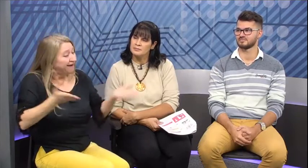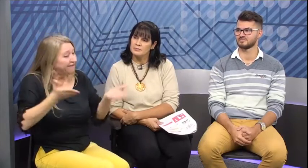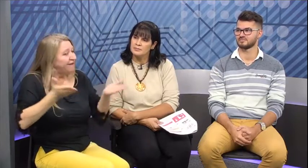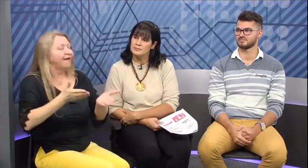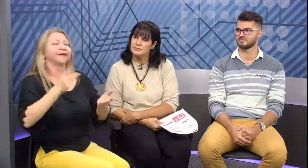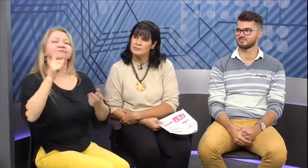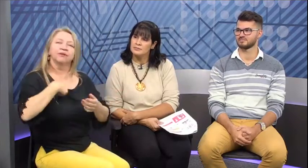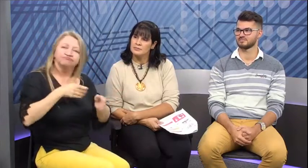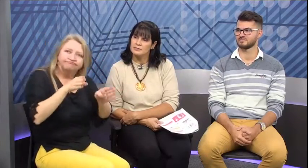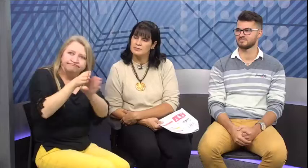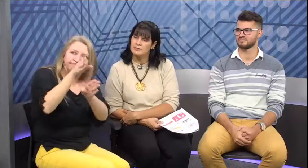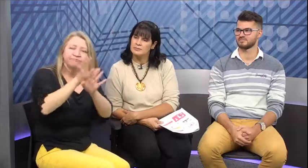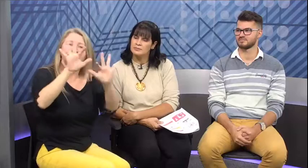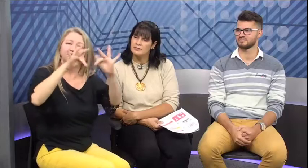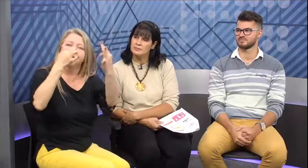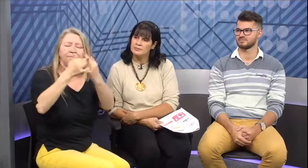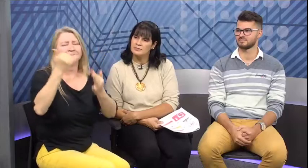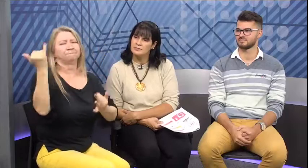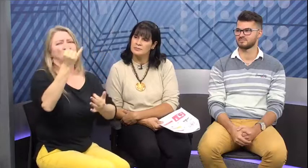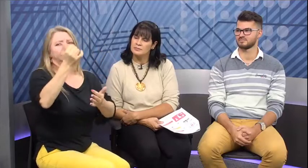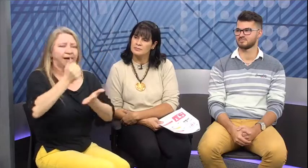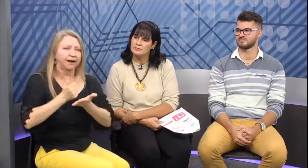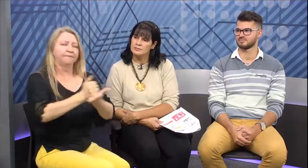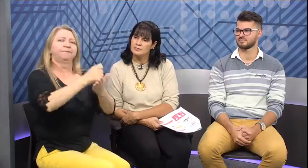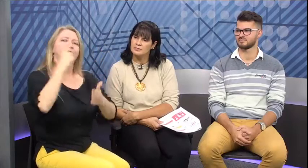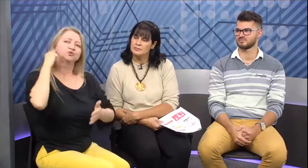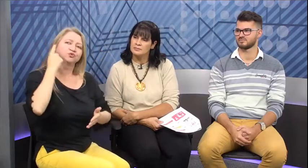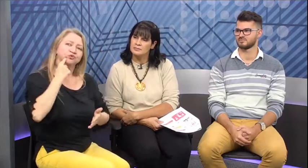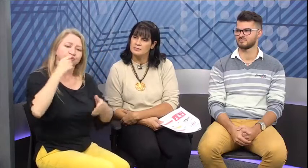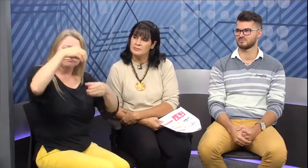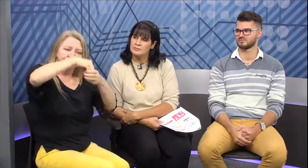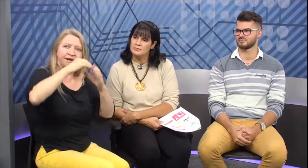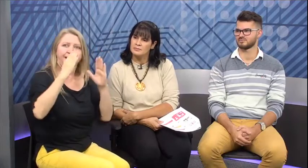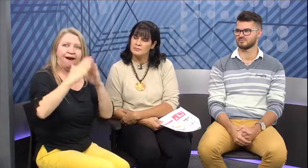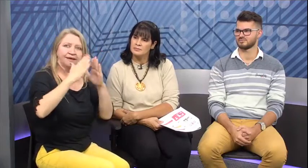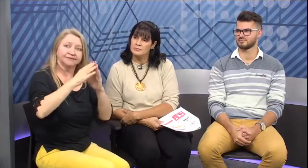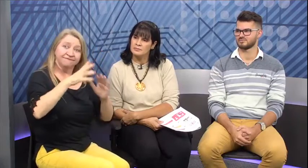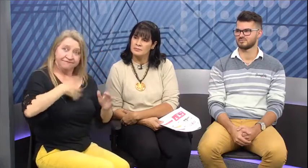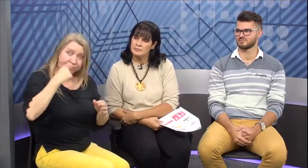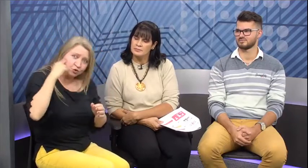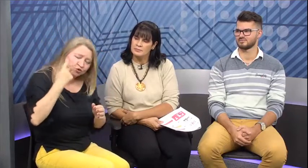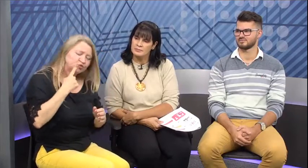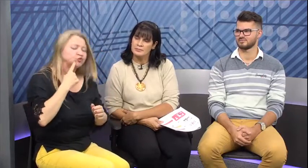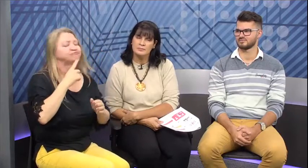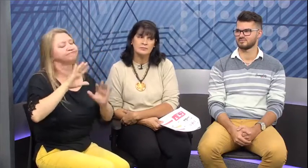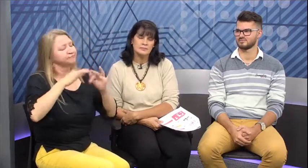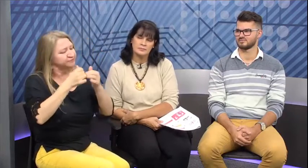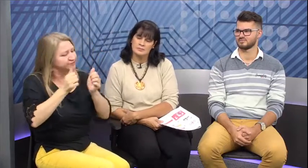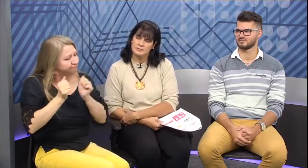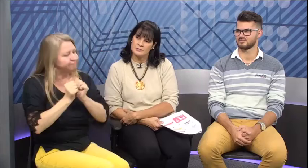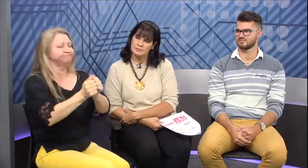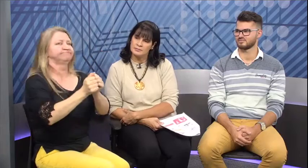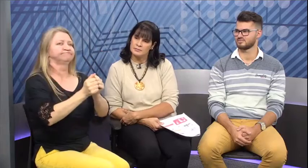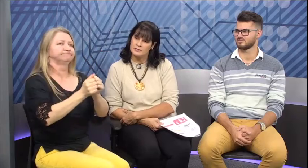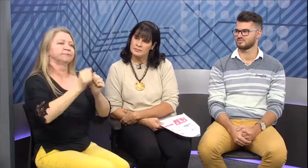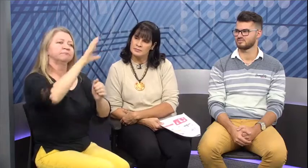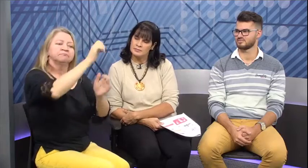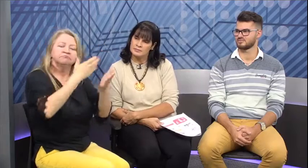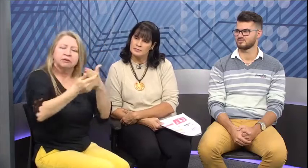em relação à escrita, né? Então, uma orientação para as famílias, né, pais que têm filhos surdos precisam